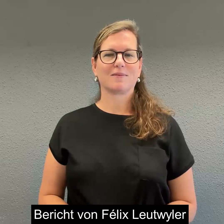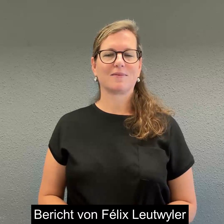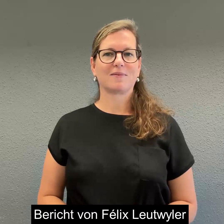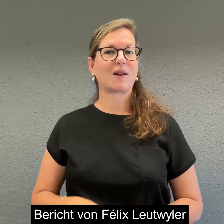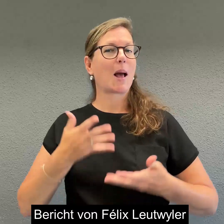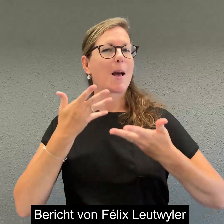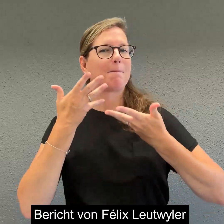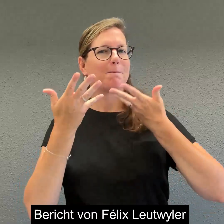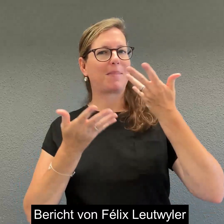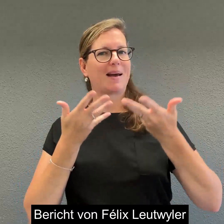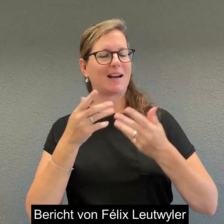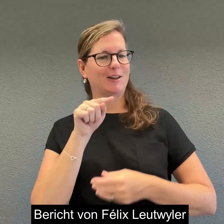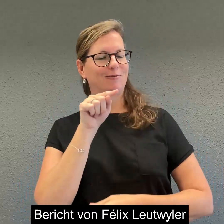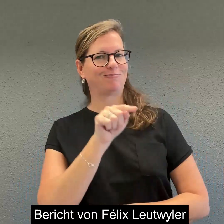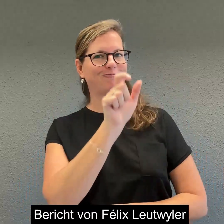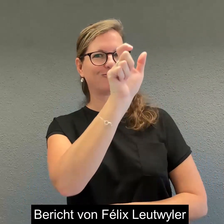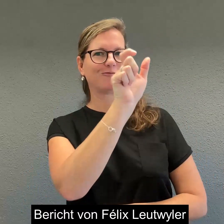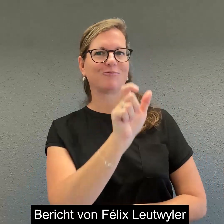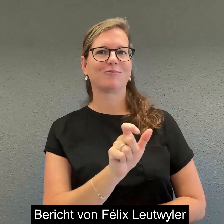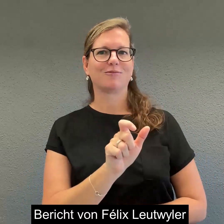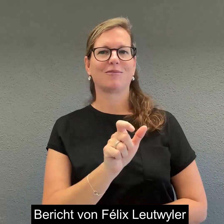Bericht von Felix Leutwiller